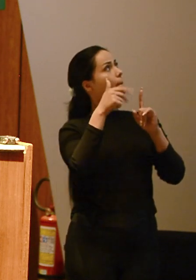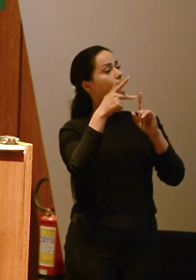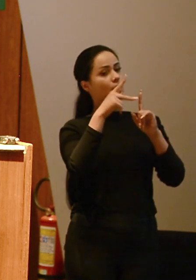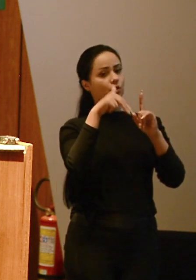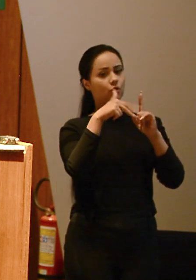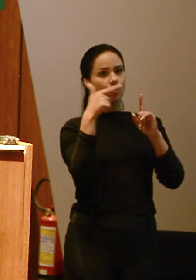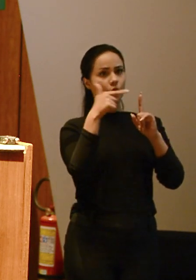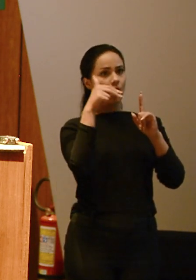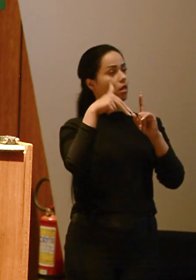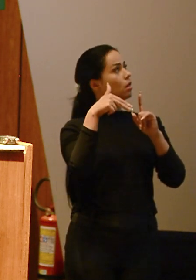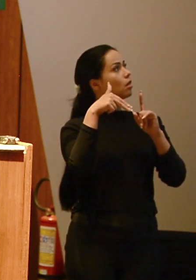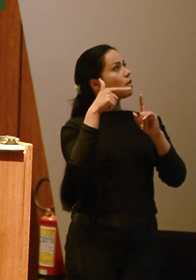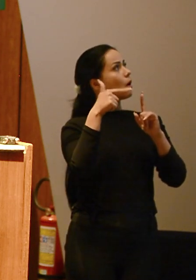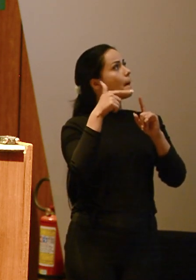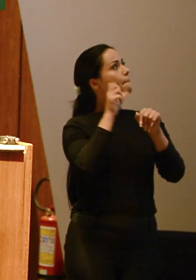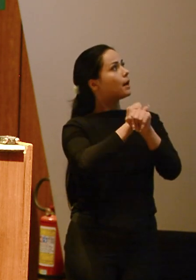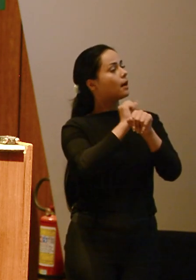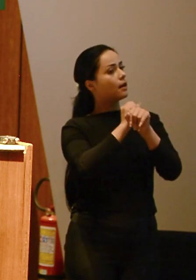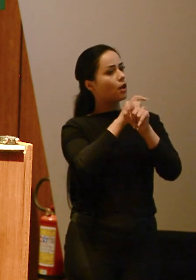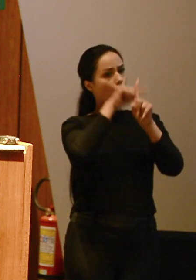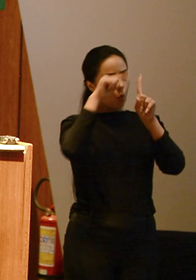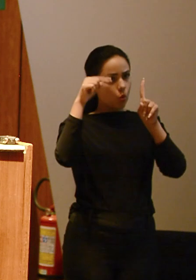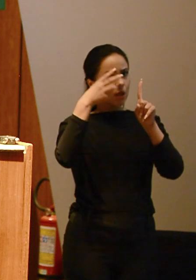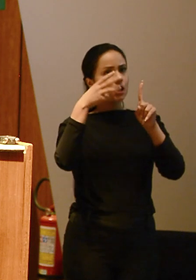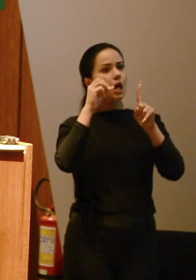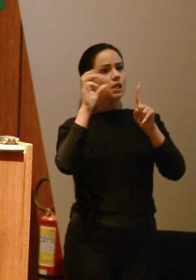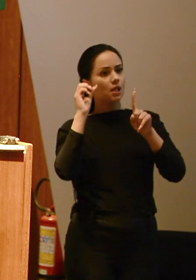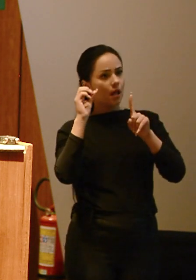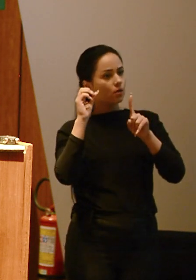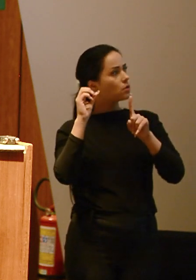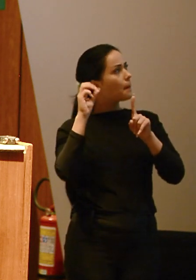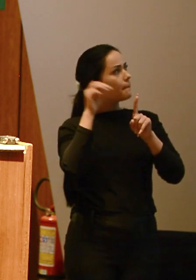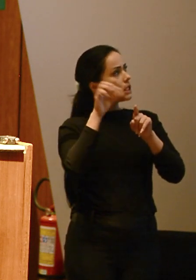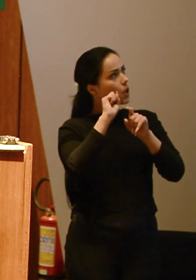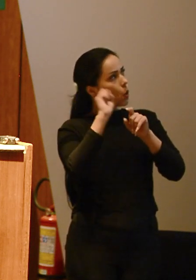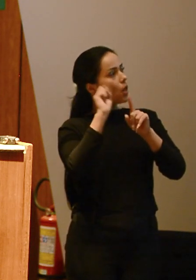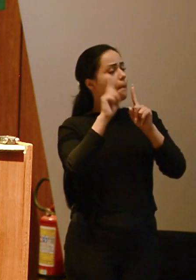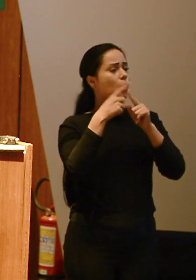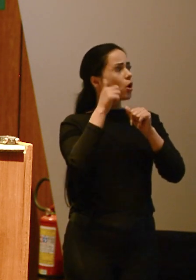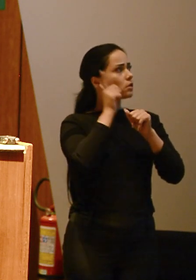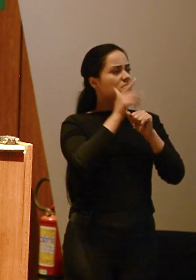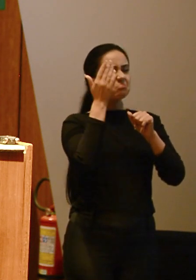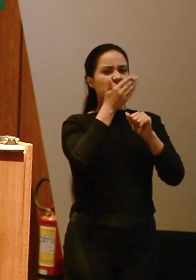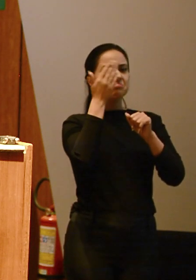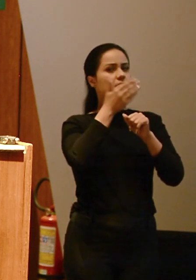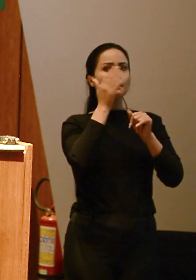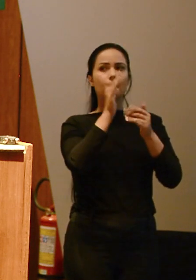N2, esperaria uma onda P300 aqui por volta de 300 milissegundos, e a gente não consegue